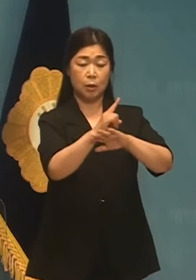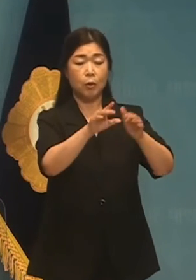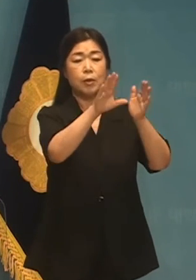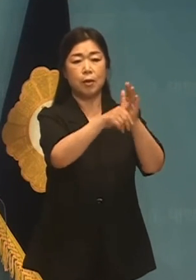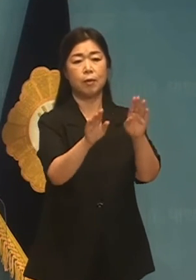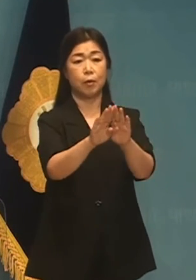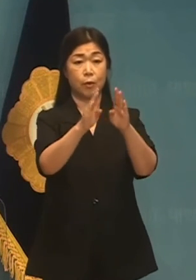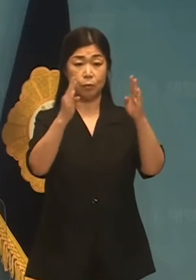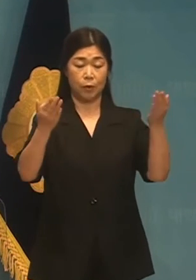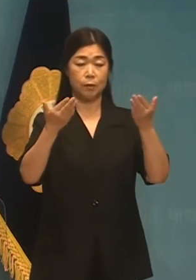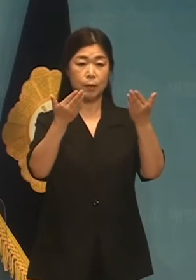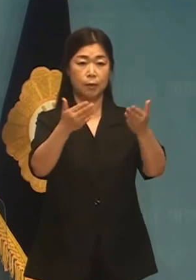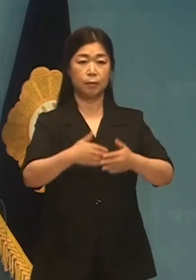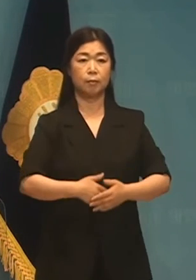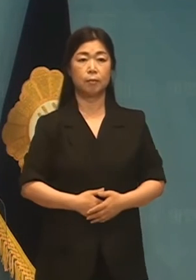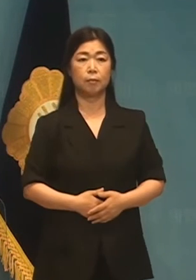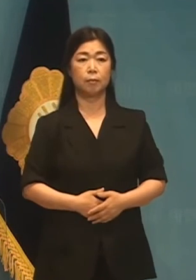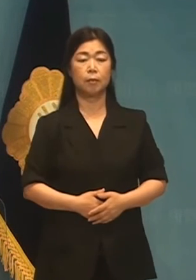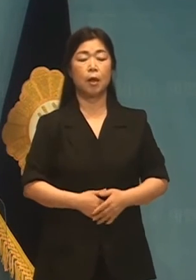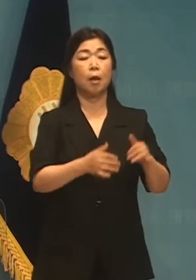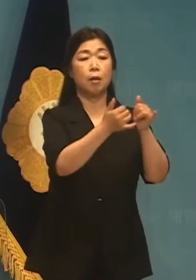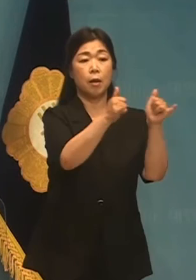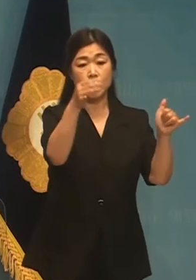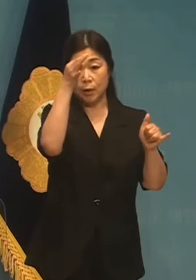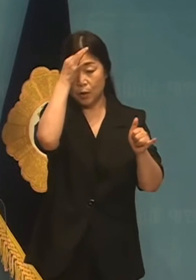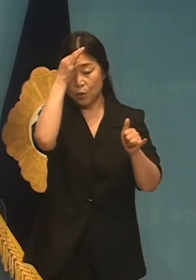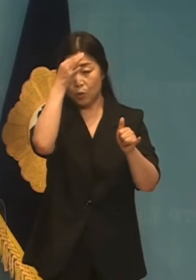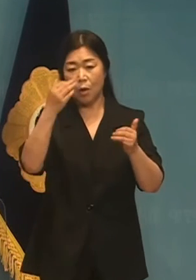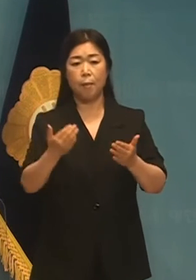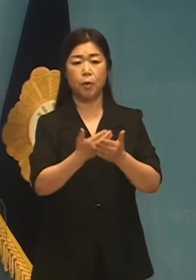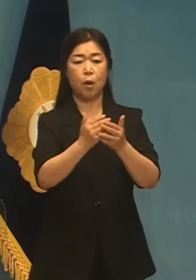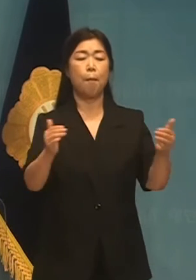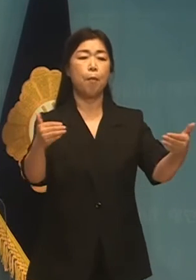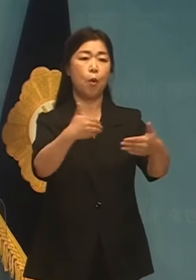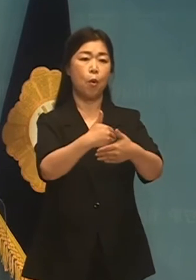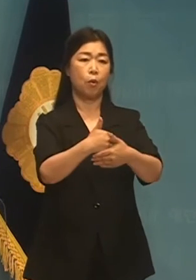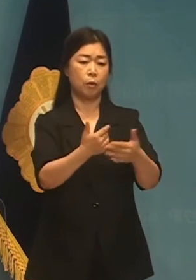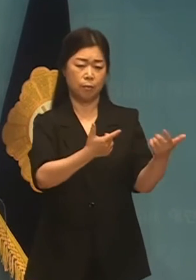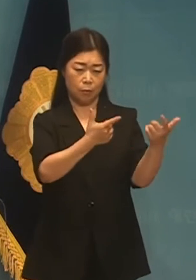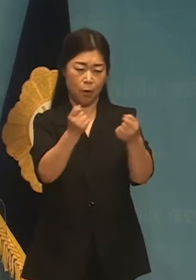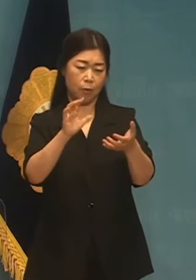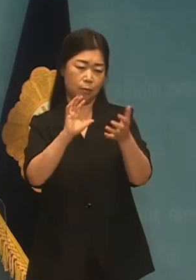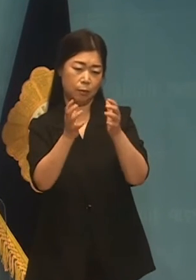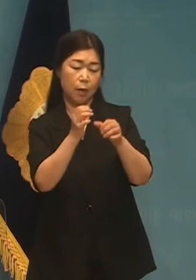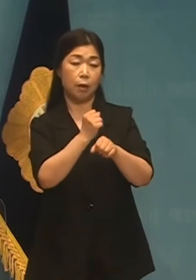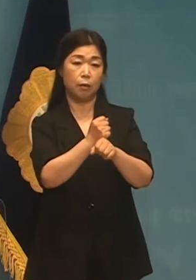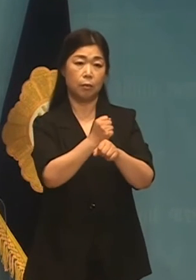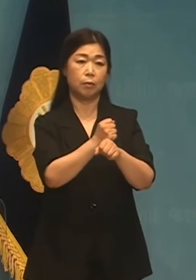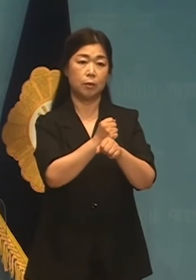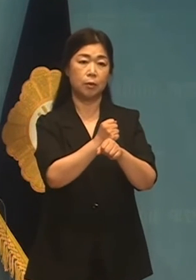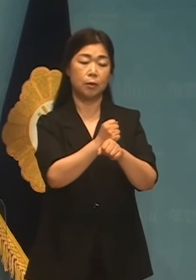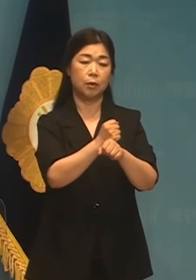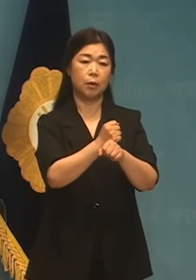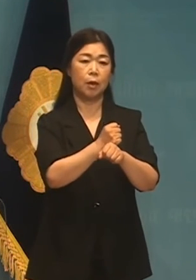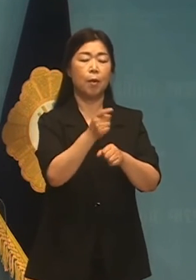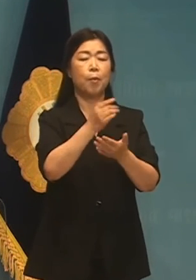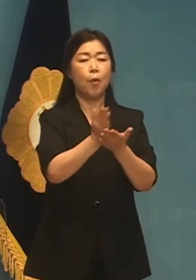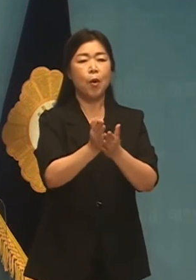시대를 열어가겠습니다. 인간과 기술, 진보와 포용이 정의롭게 조화를 이루도록